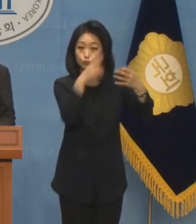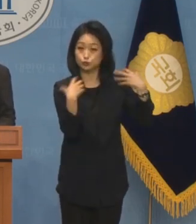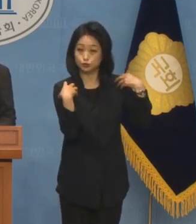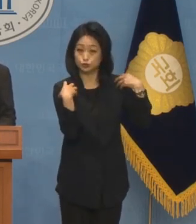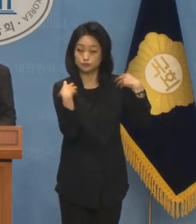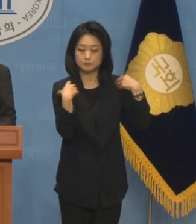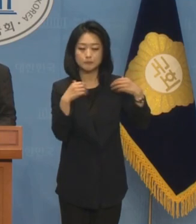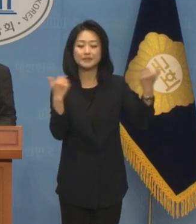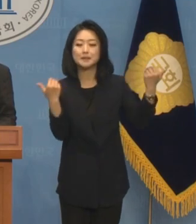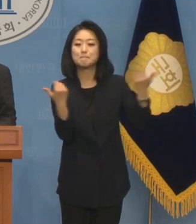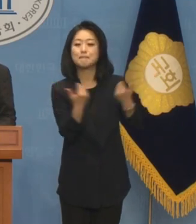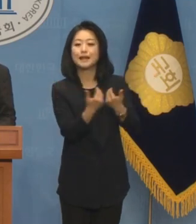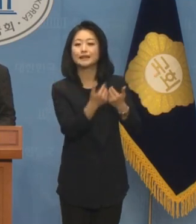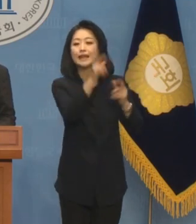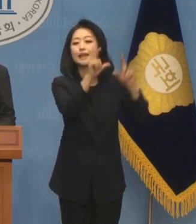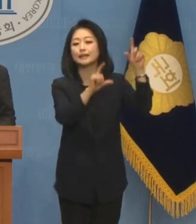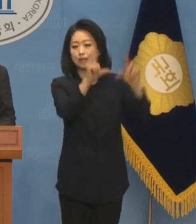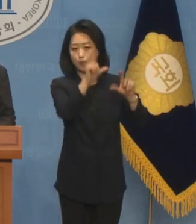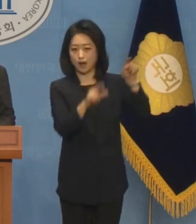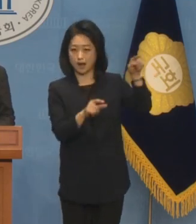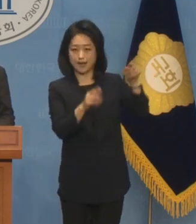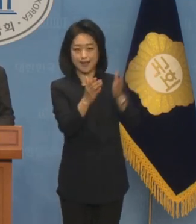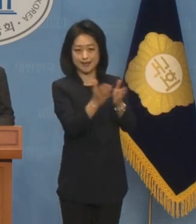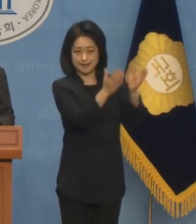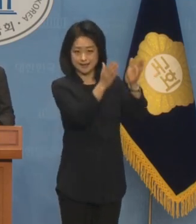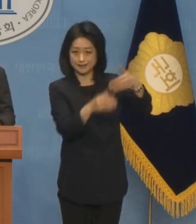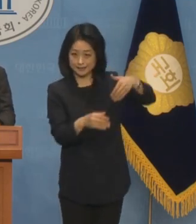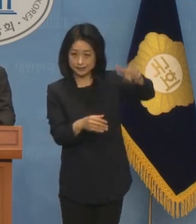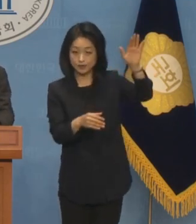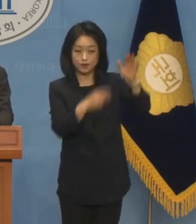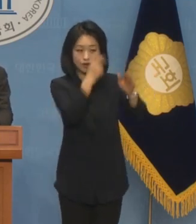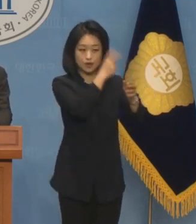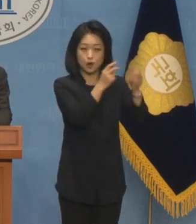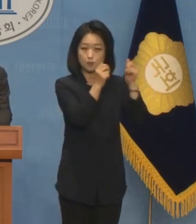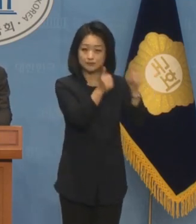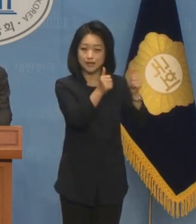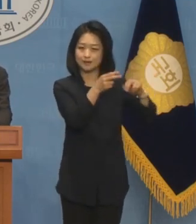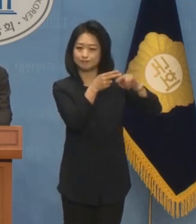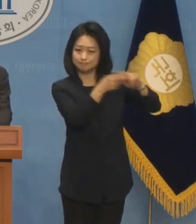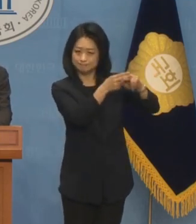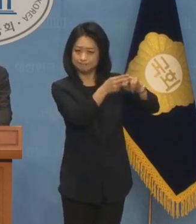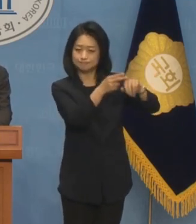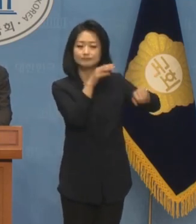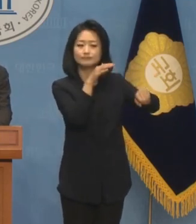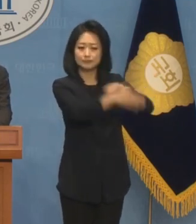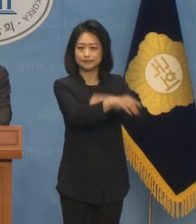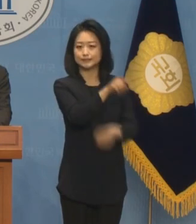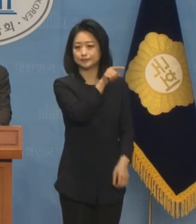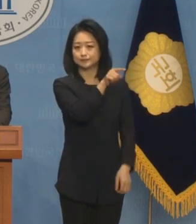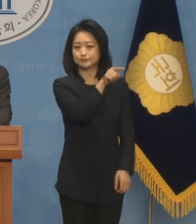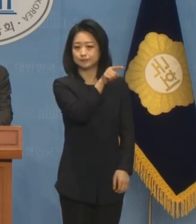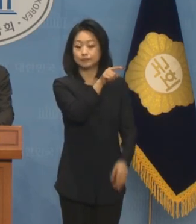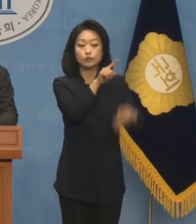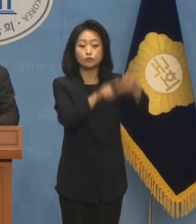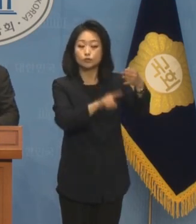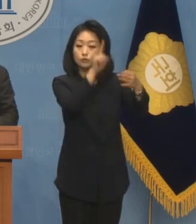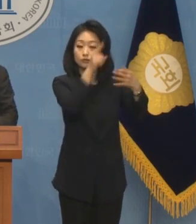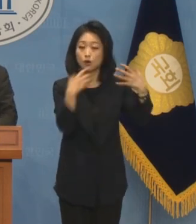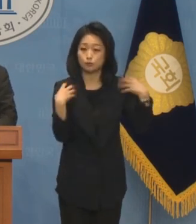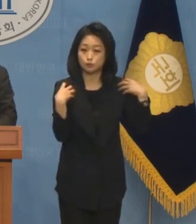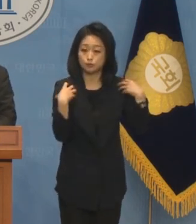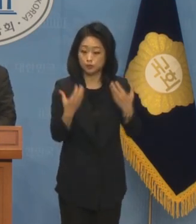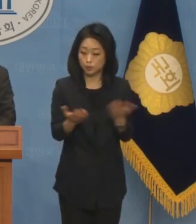봉투이름 걷고 있습니다 그것도 검사 특유의 방식으로 말입니다 윤성열 정부는